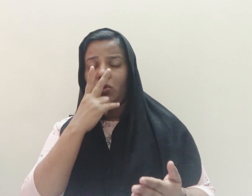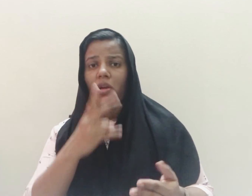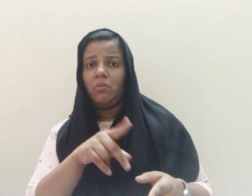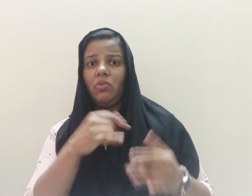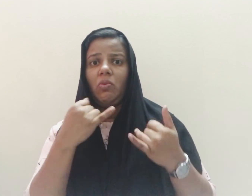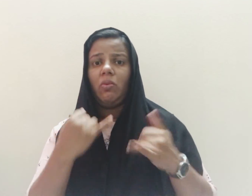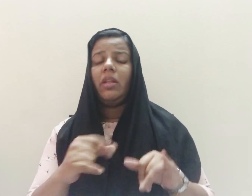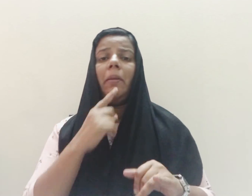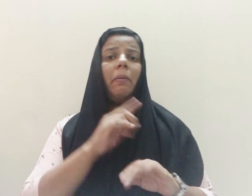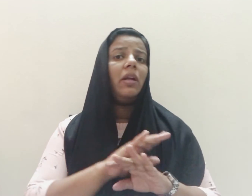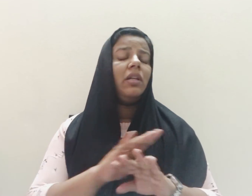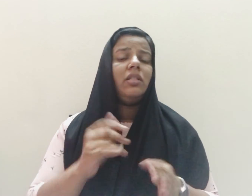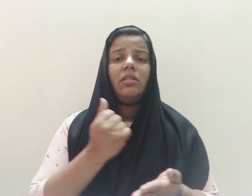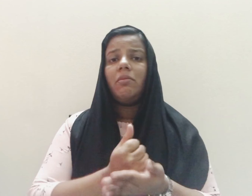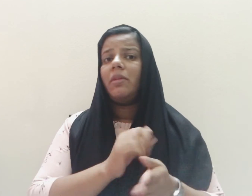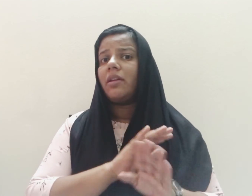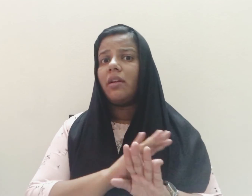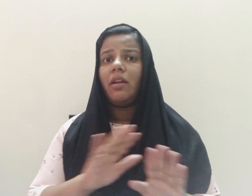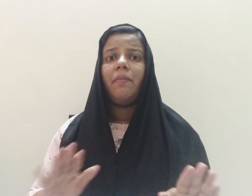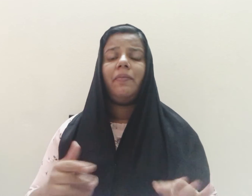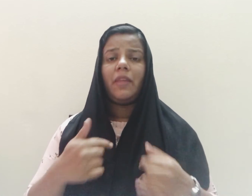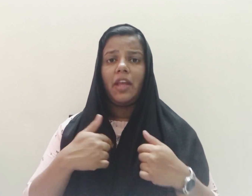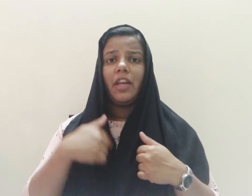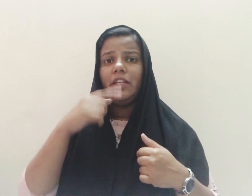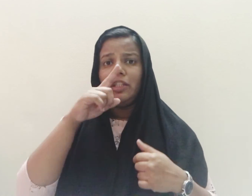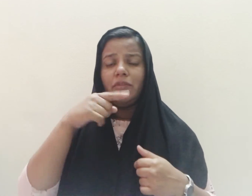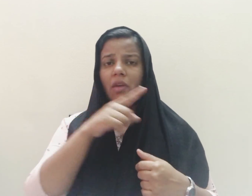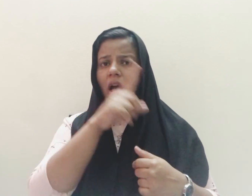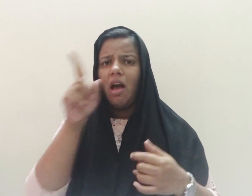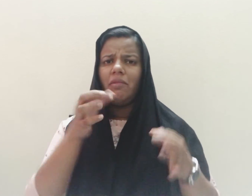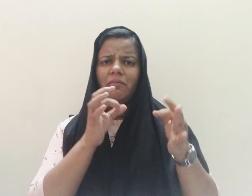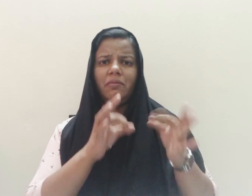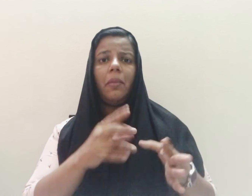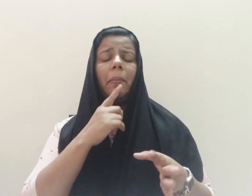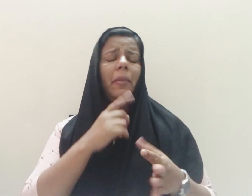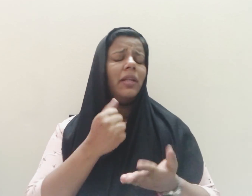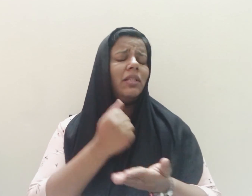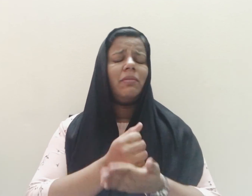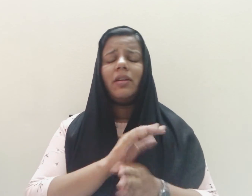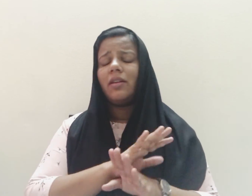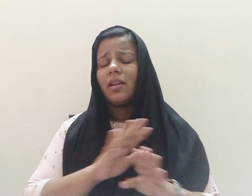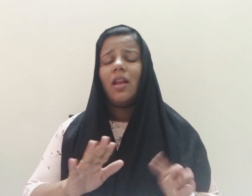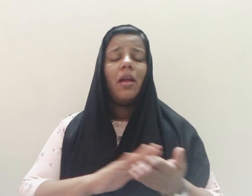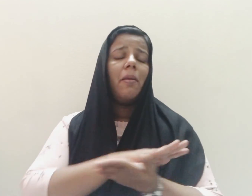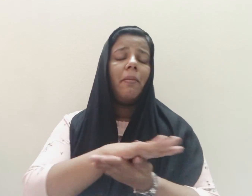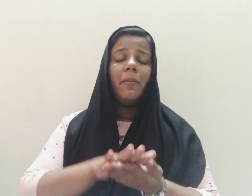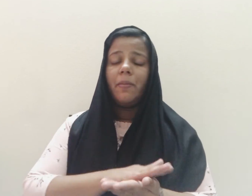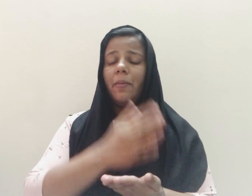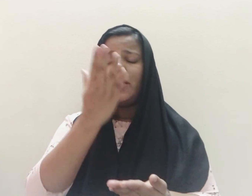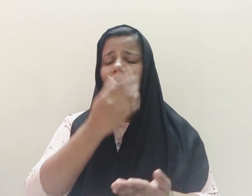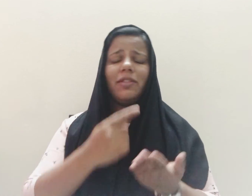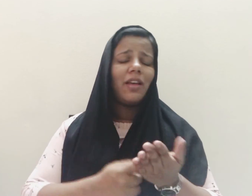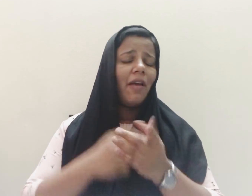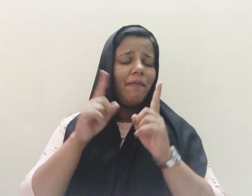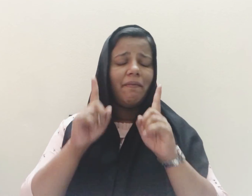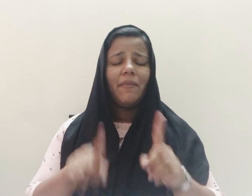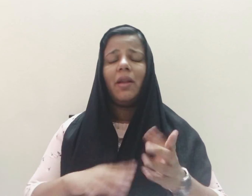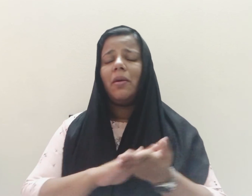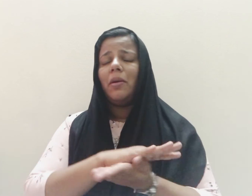ഒരു നാണക്കേടുണ്ടാകില്ലോ. കർത്താവേ എൻ്റെ ജീവിതത്തെ ആരും തുച്ഛീകരിപ്പാനുണ്ടവരും. പരിശുദ്ധാത്മാവേ അങ്ങനെ സഹായിക്കണമേ,